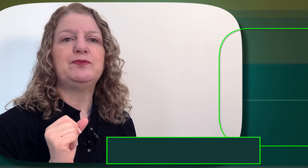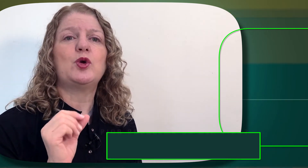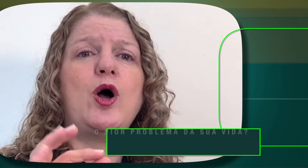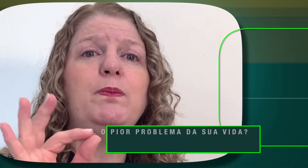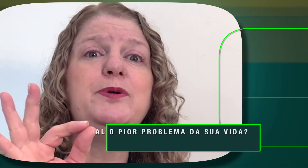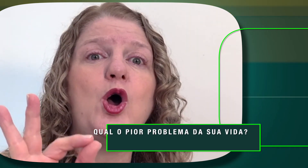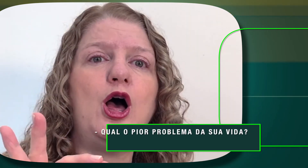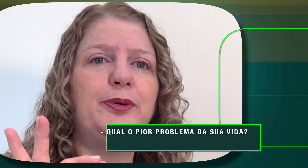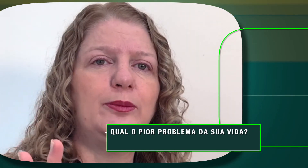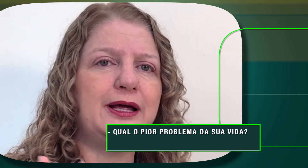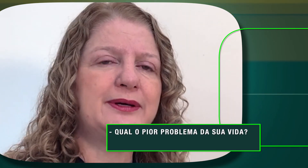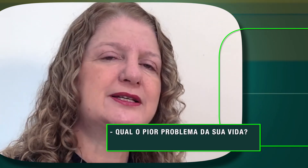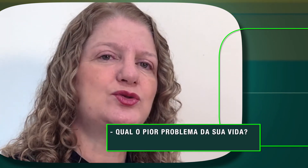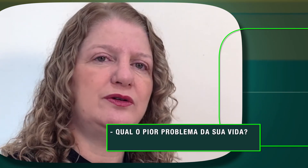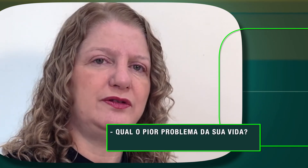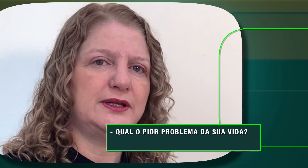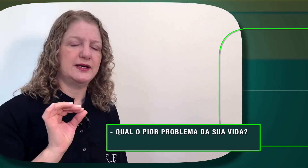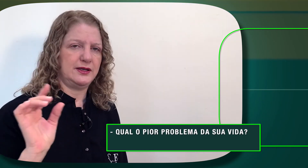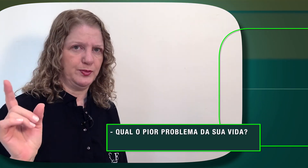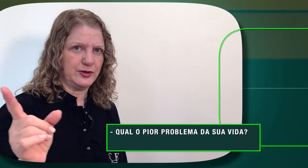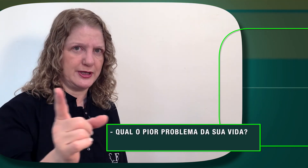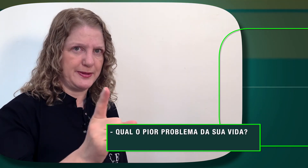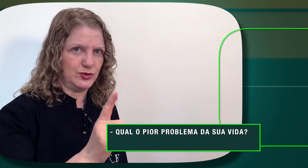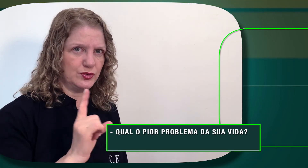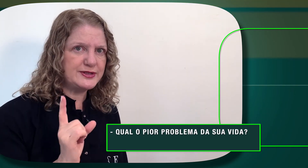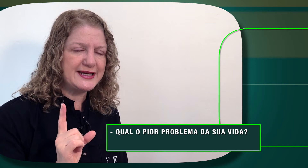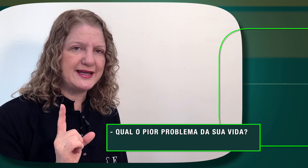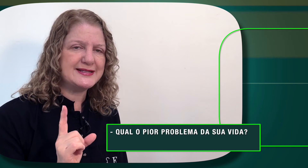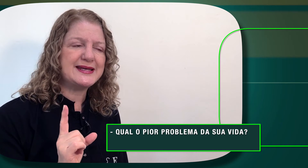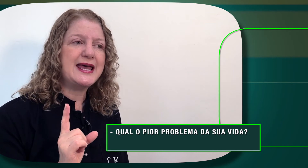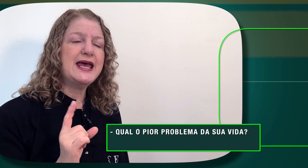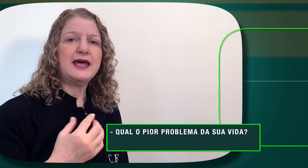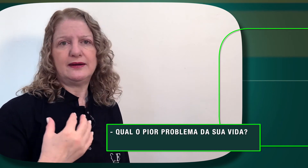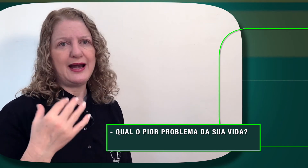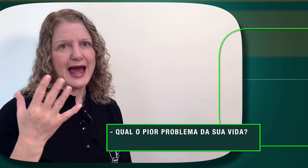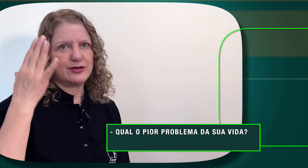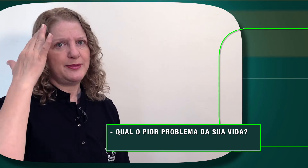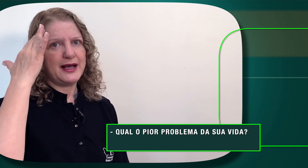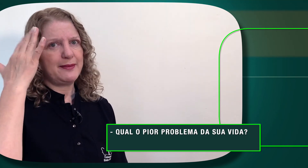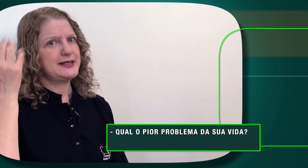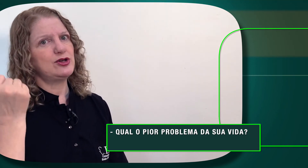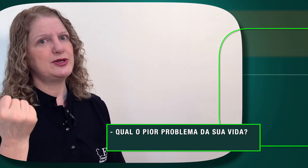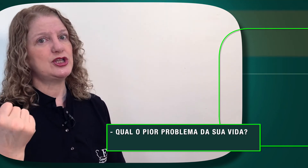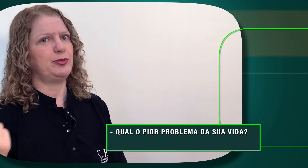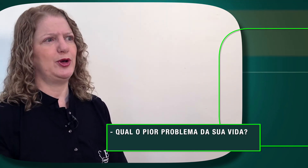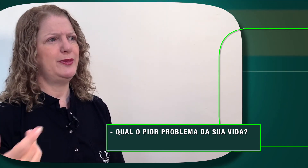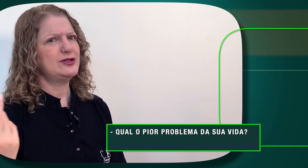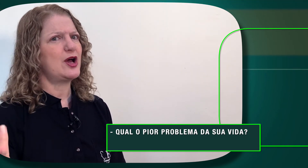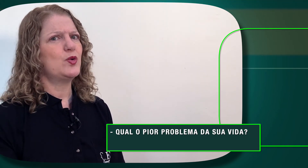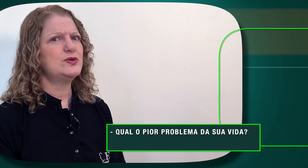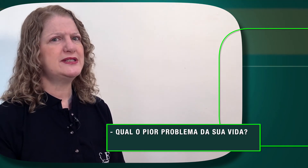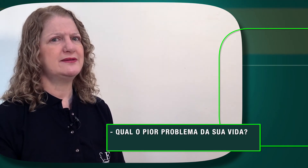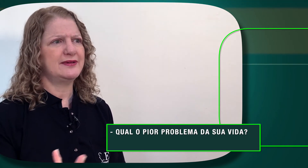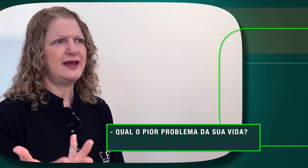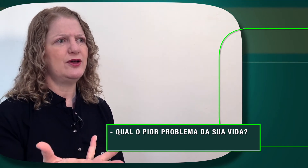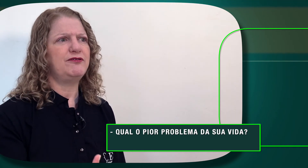qual o pior problema da sua vida? Eu perguntei para todos eles. Claro, na minha cabeça eu imaginei que pelo menos alguns iam